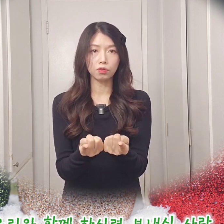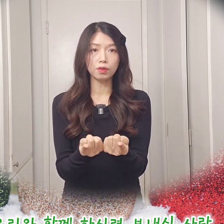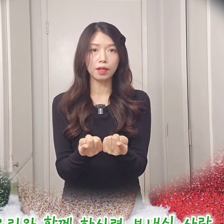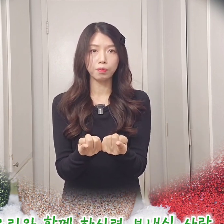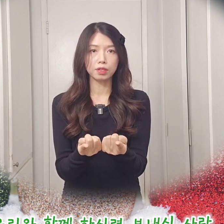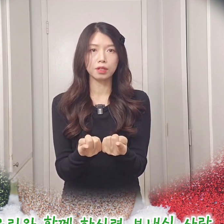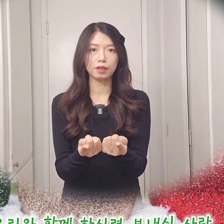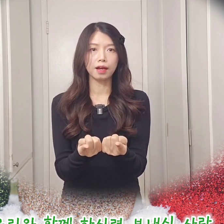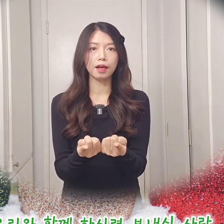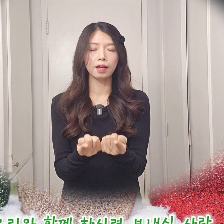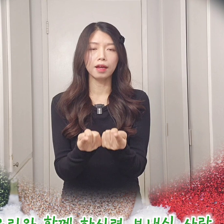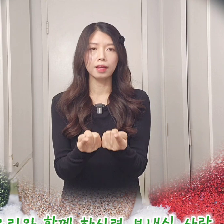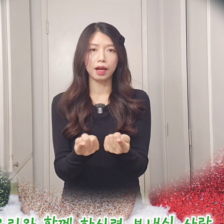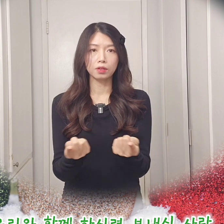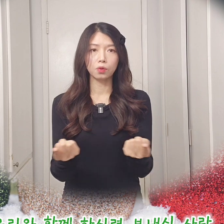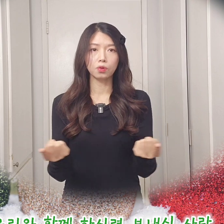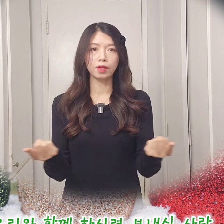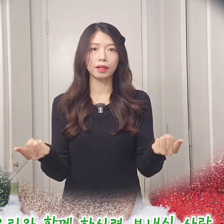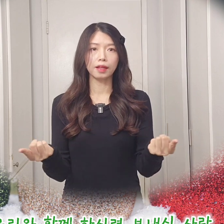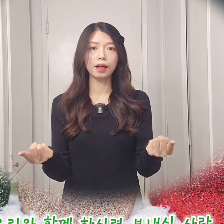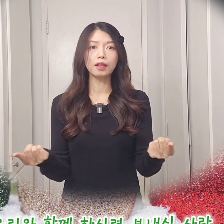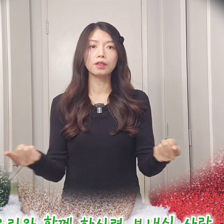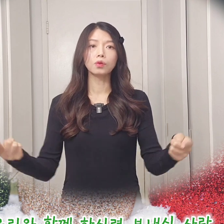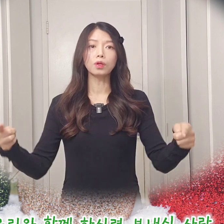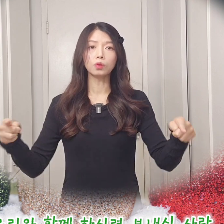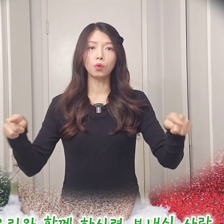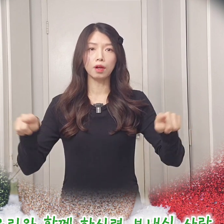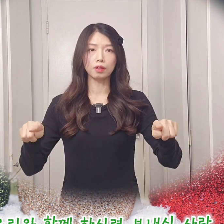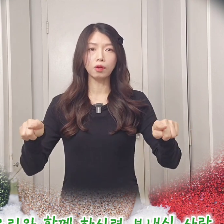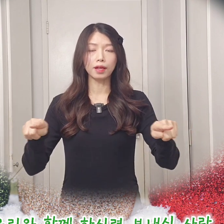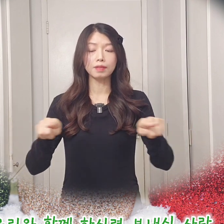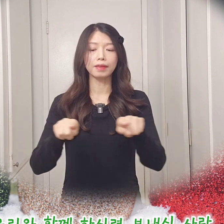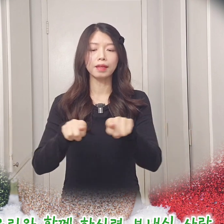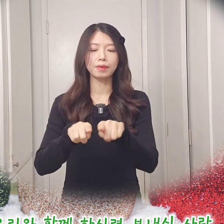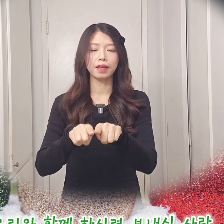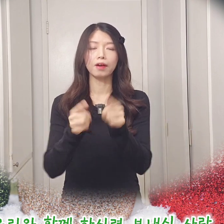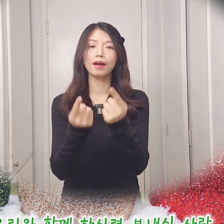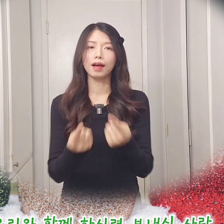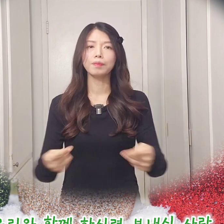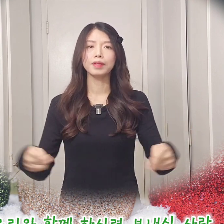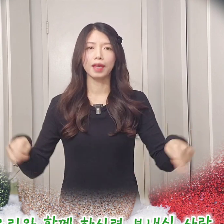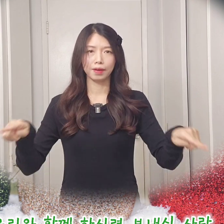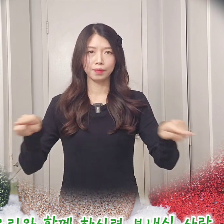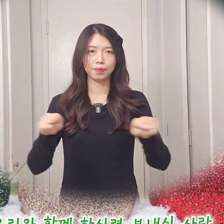중간에 붙이셨다가 양쪽으로 나갔다가 손을 돌려서 다시 만나면 돼요. 함께.